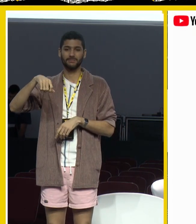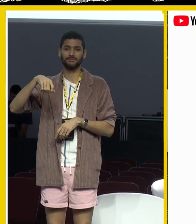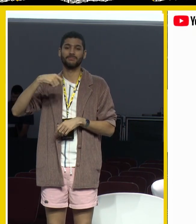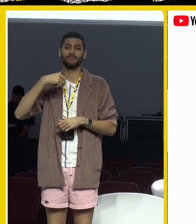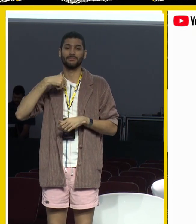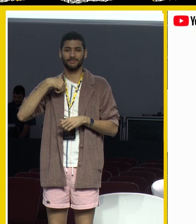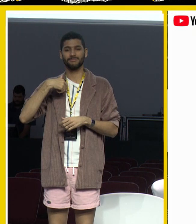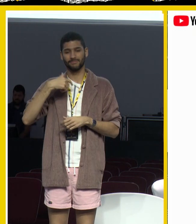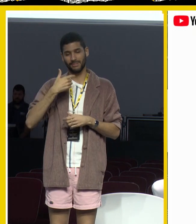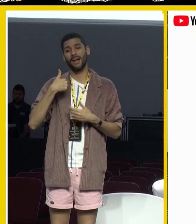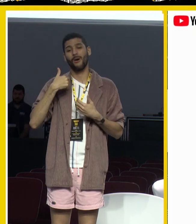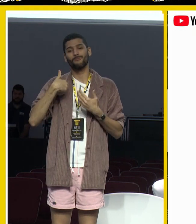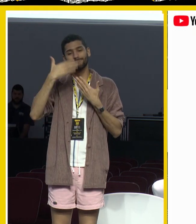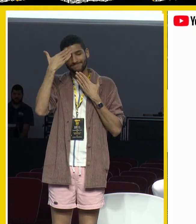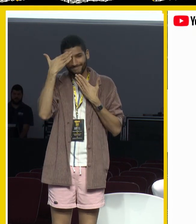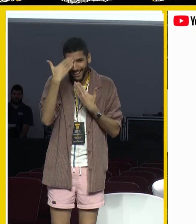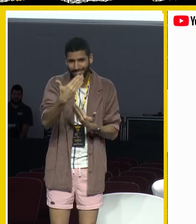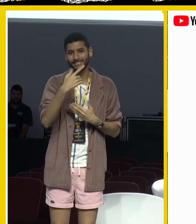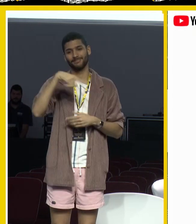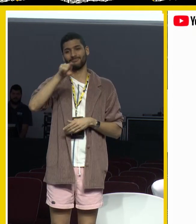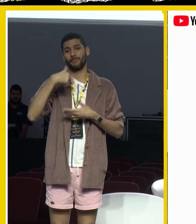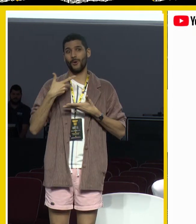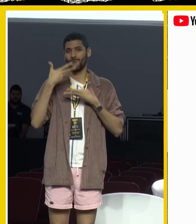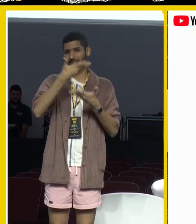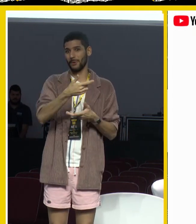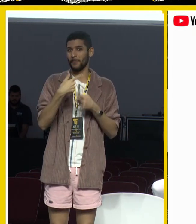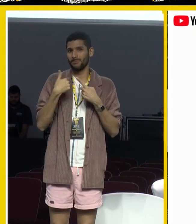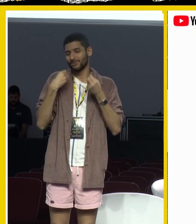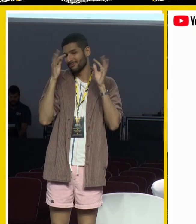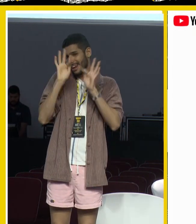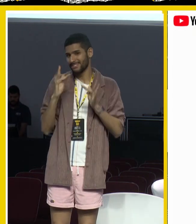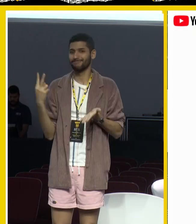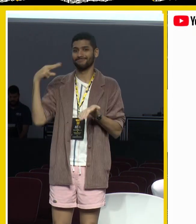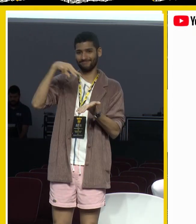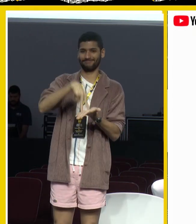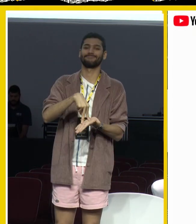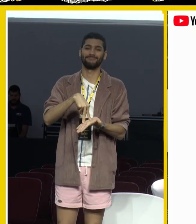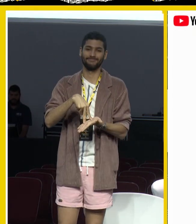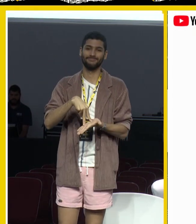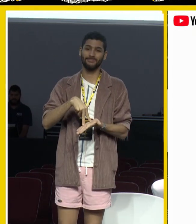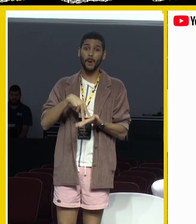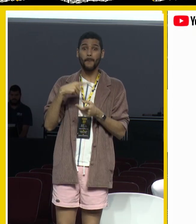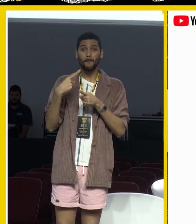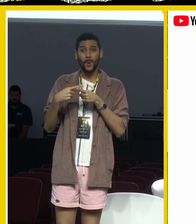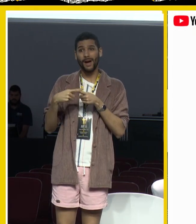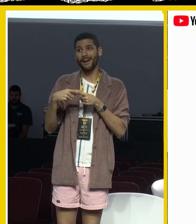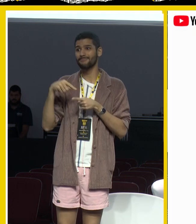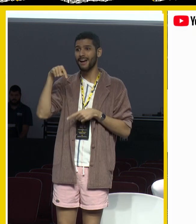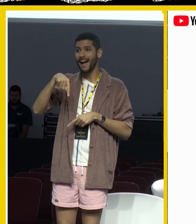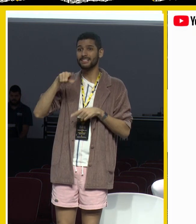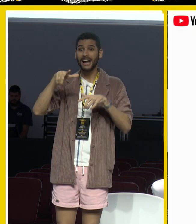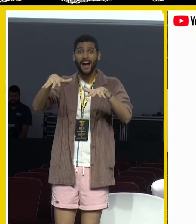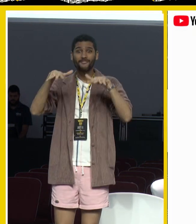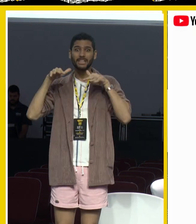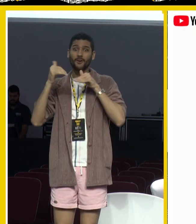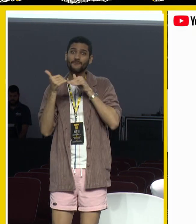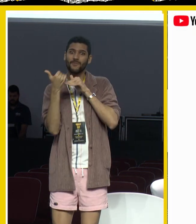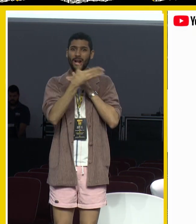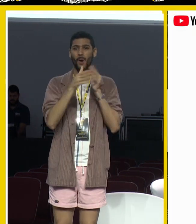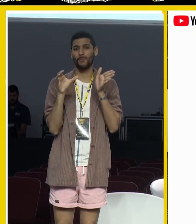então o primeiro web é 2019 que fui convidado que agradecer eu fiquei muito feliz de estar aqui com vocês